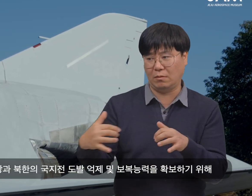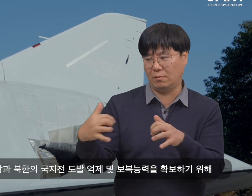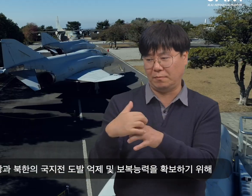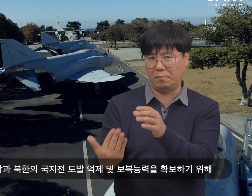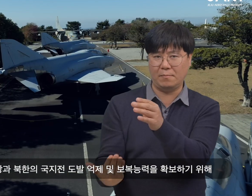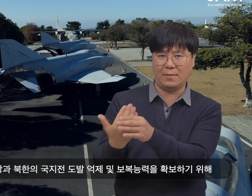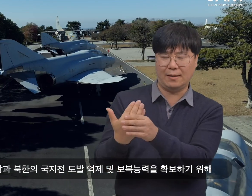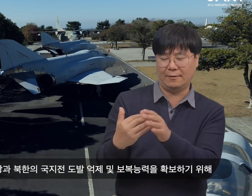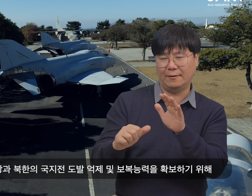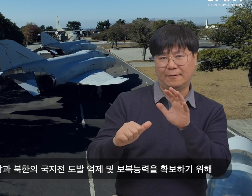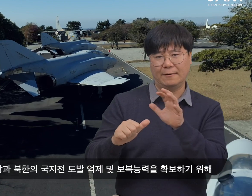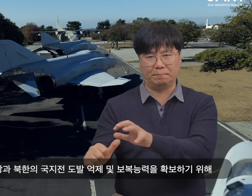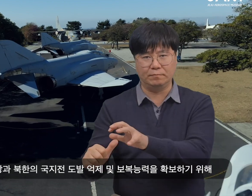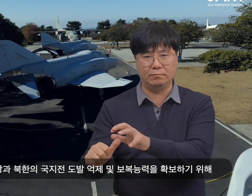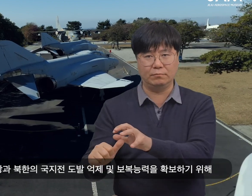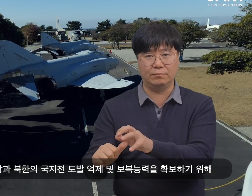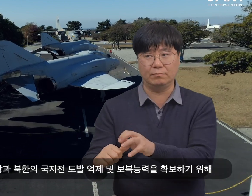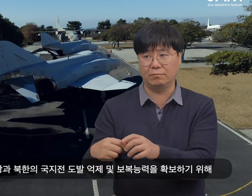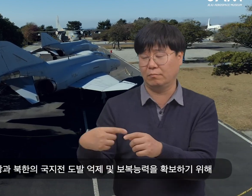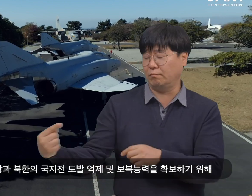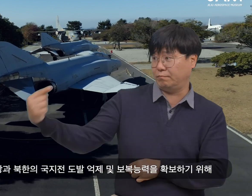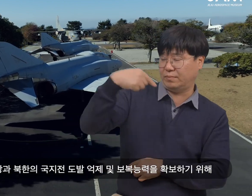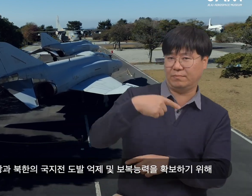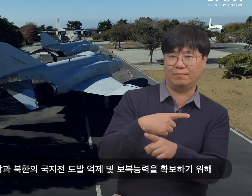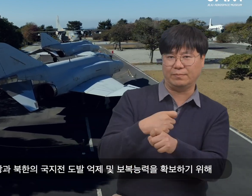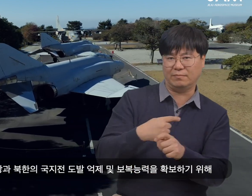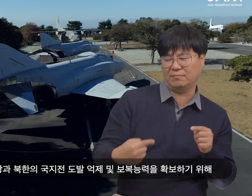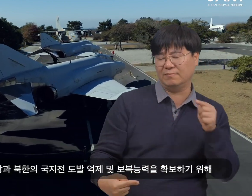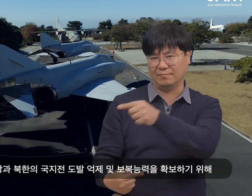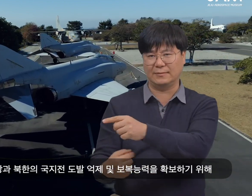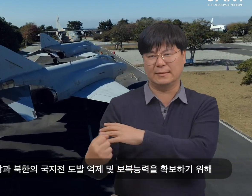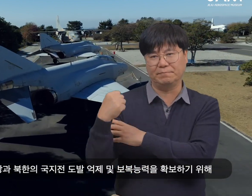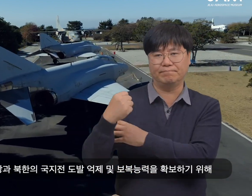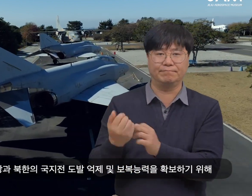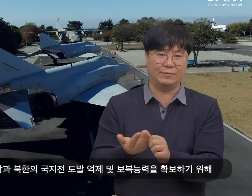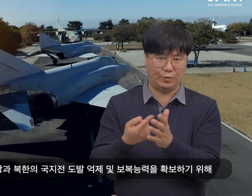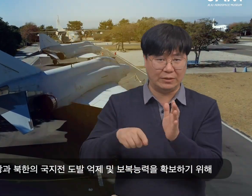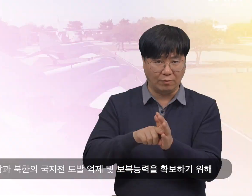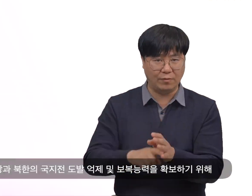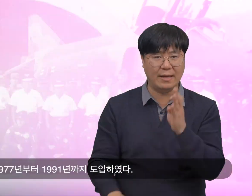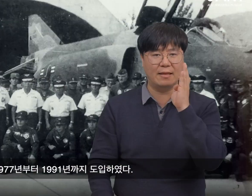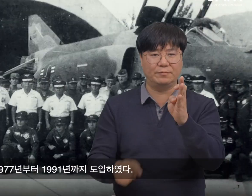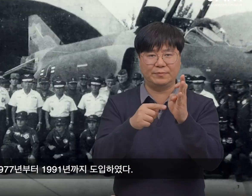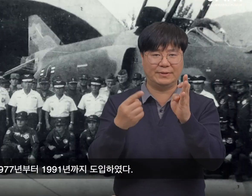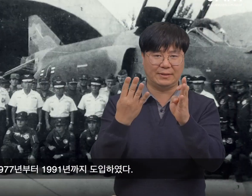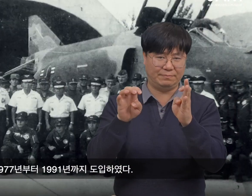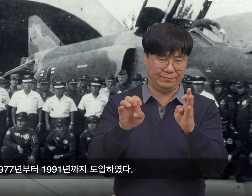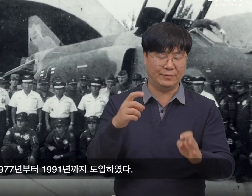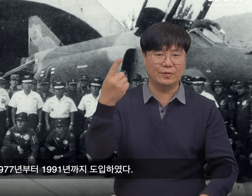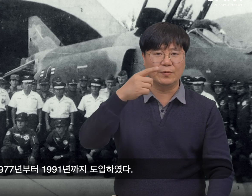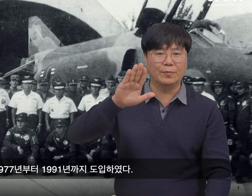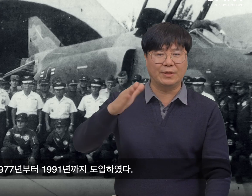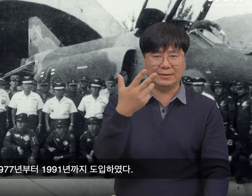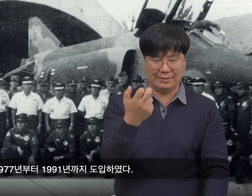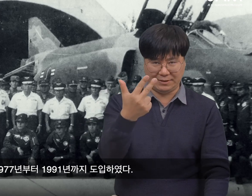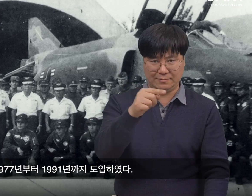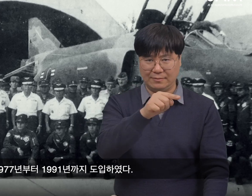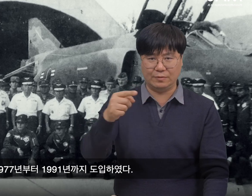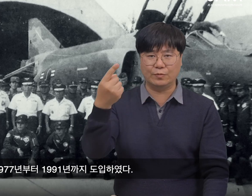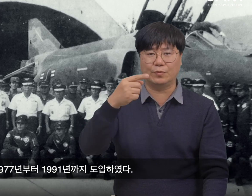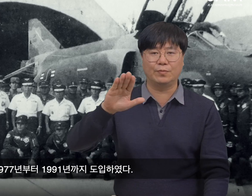북한의 국지전 도발 억제 및 보복 능력을 확보하기 위해 F-42를